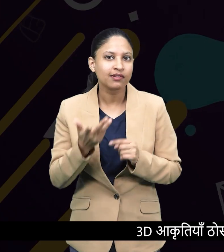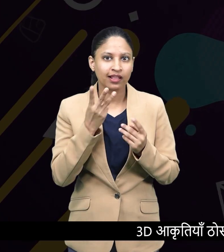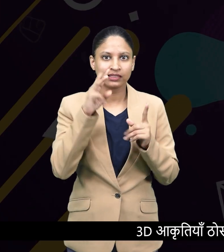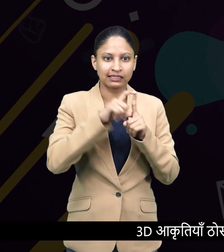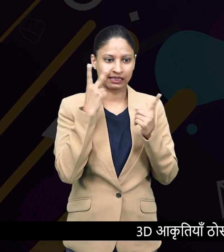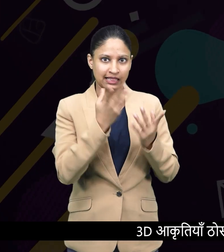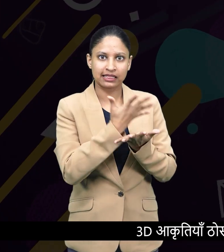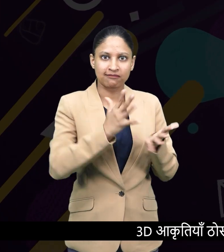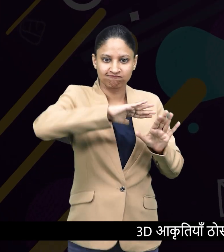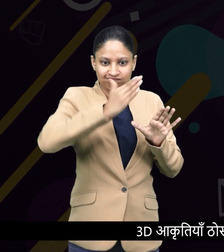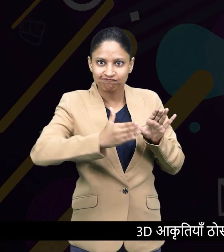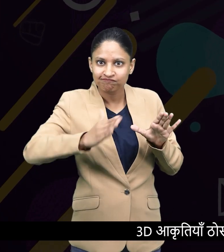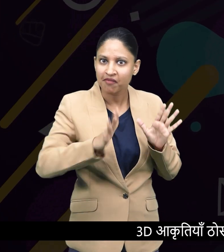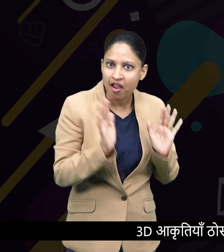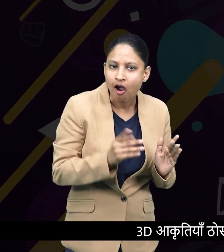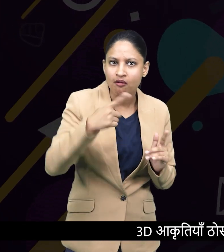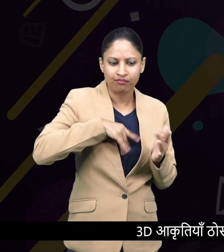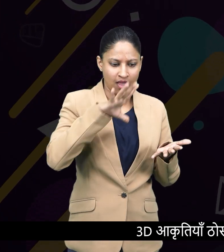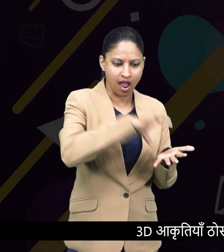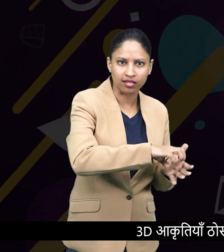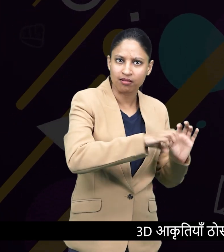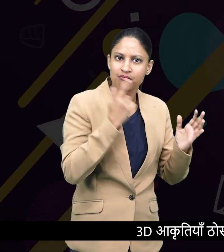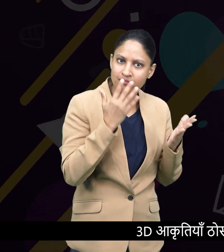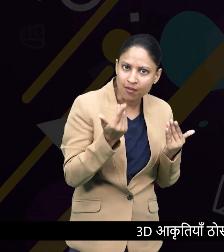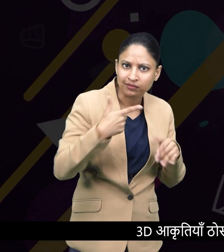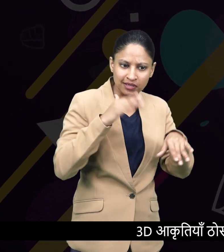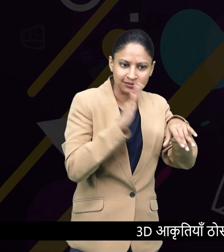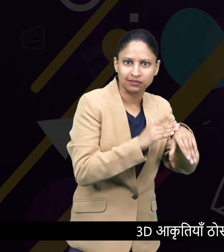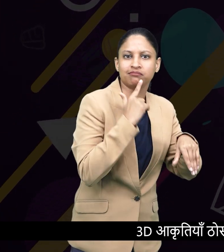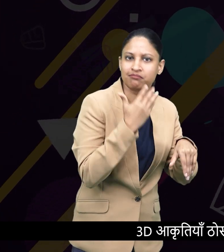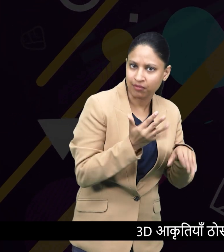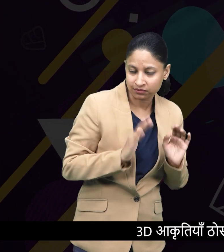3D आकृतियां ठोस होती है और हम इन्हें पकड़ सकते हैं।